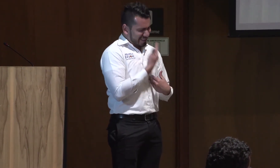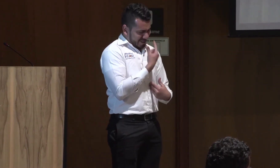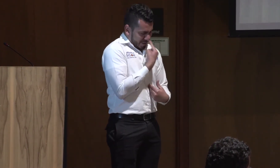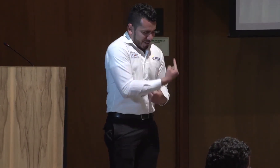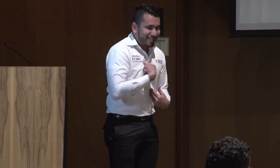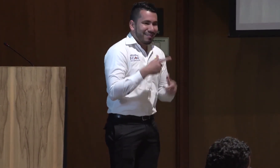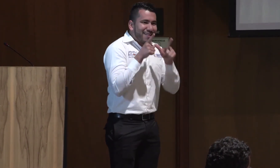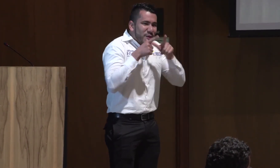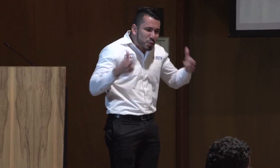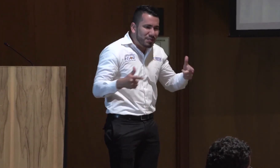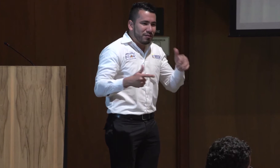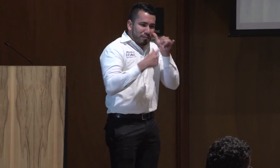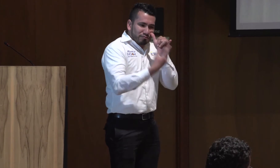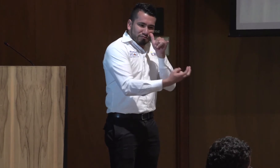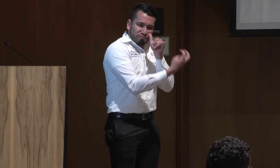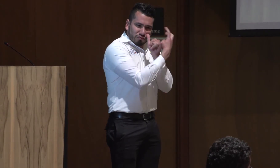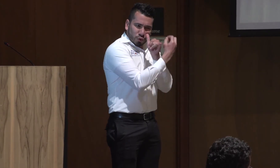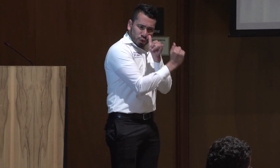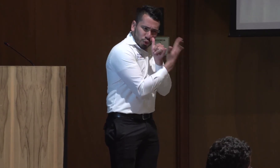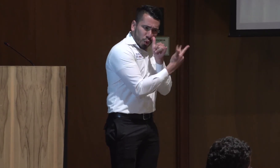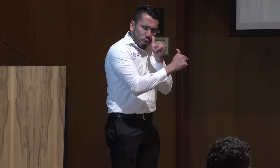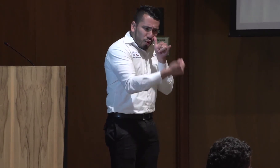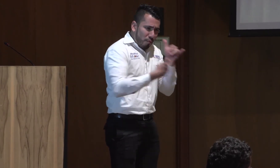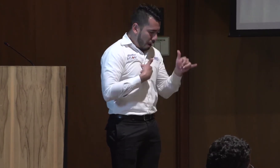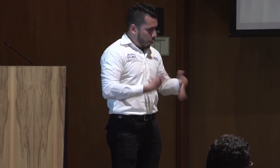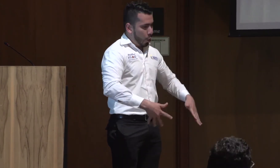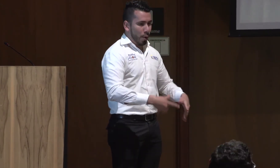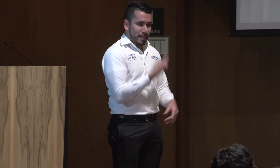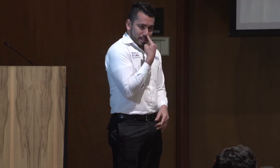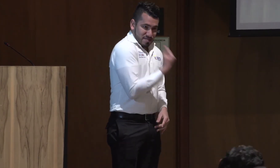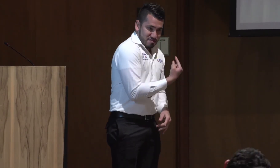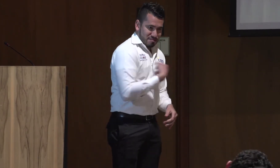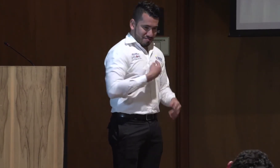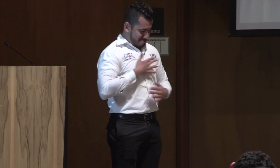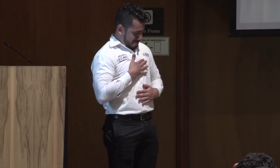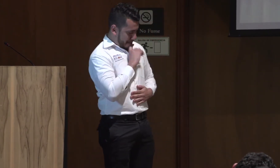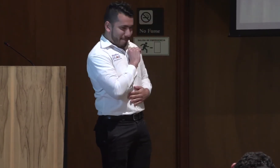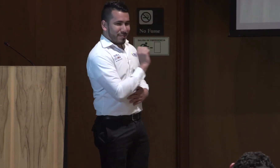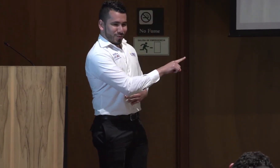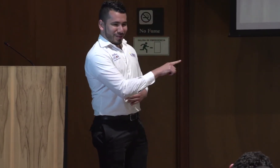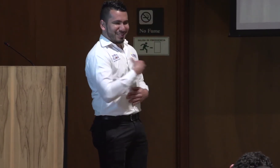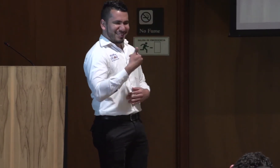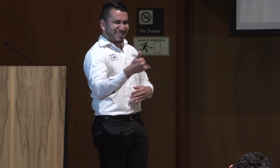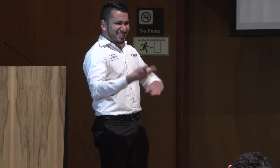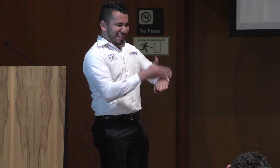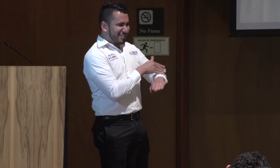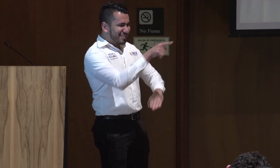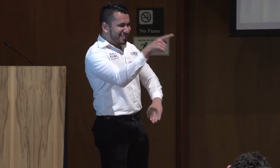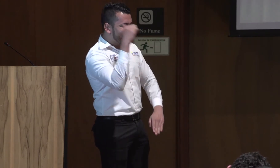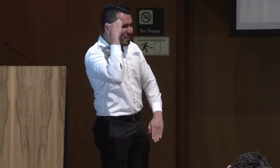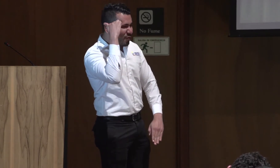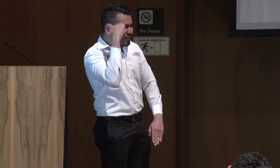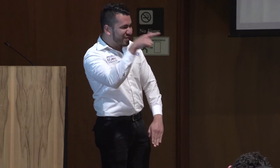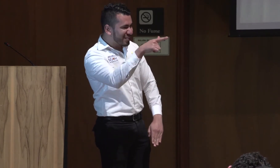lingüísticos, extralingüísticos. Y la pregunta que yo tengo va orientada un poco a la primera pregunta que hizo la profesora, el